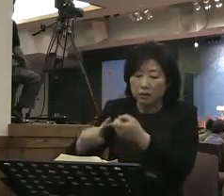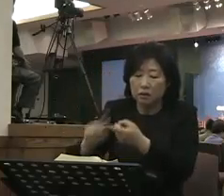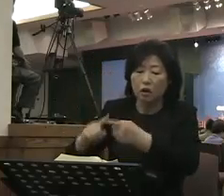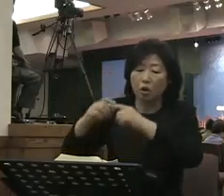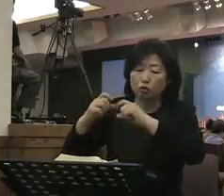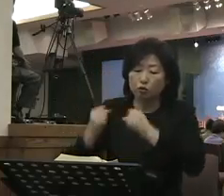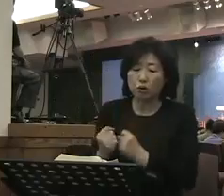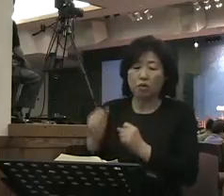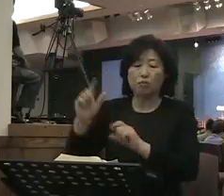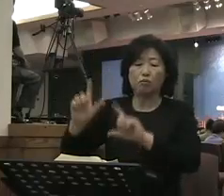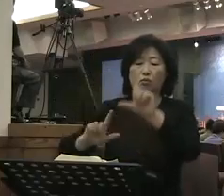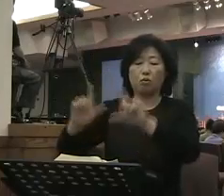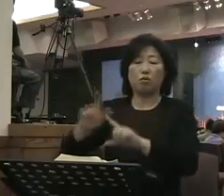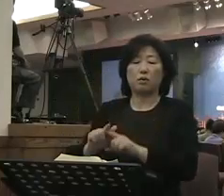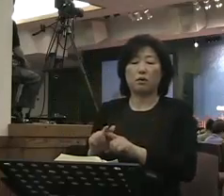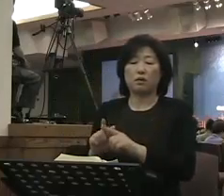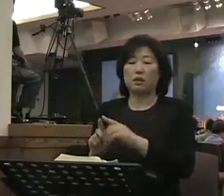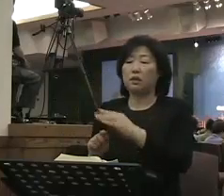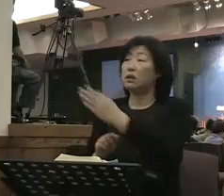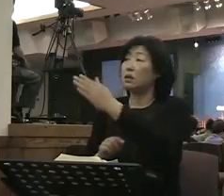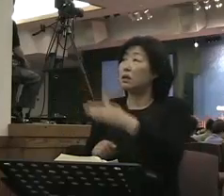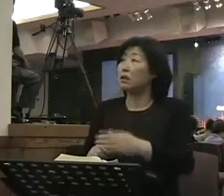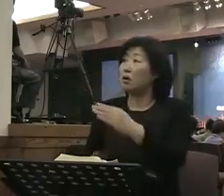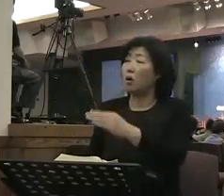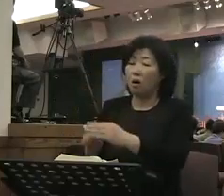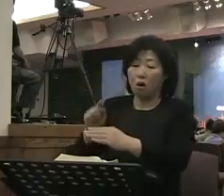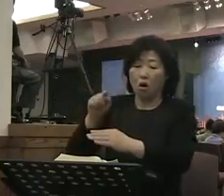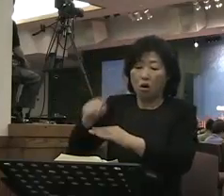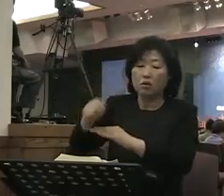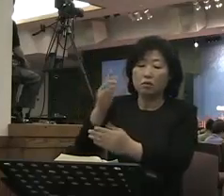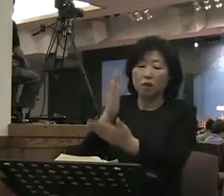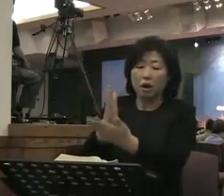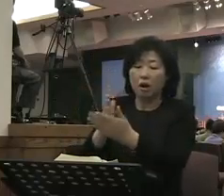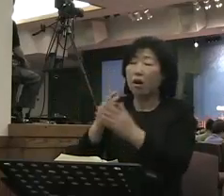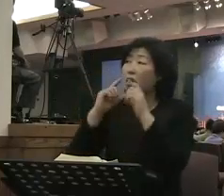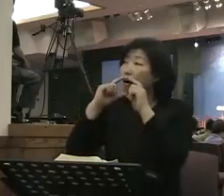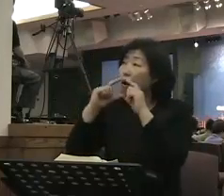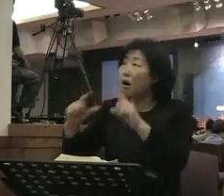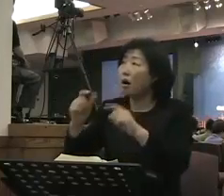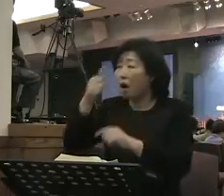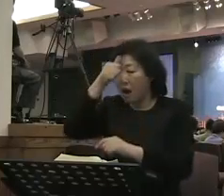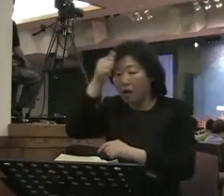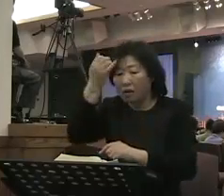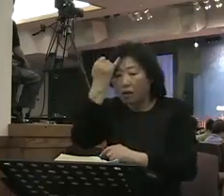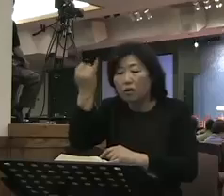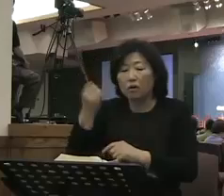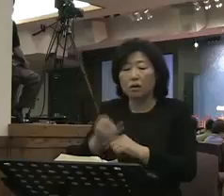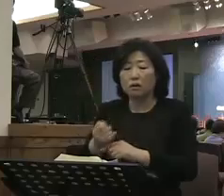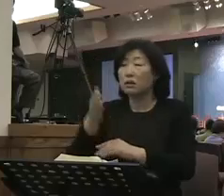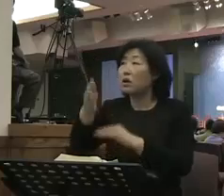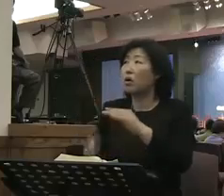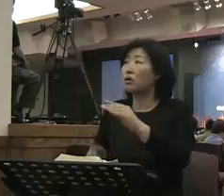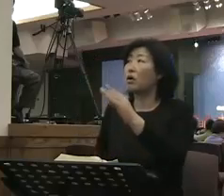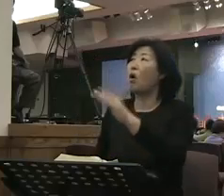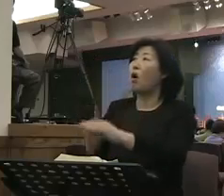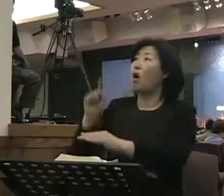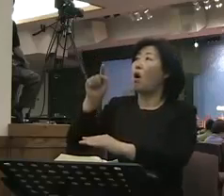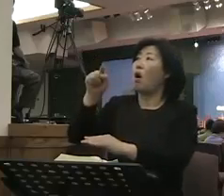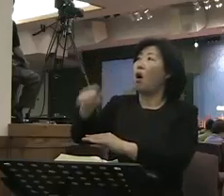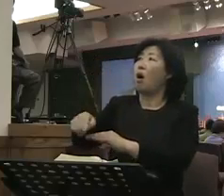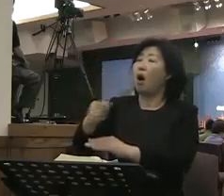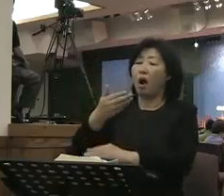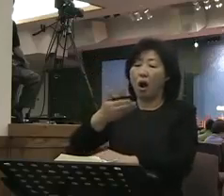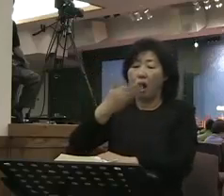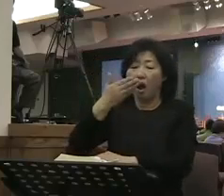모습으로 이 경계선은 건너지 말라고 말씀하시는데, 아담과 하와가 그 경계선을 건너 하나님이